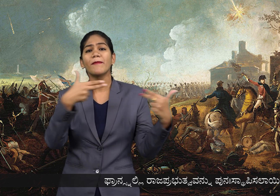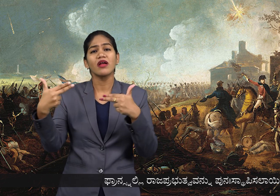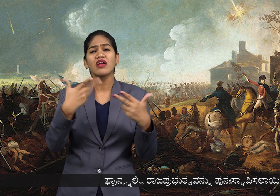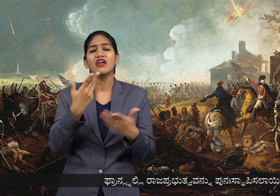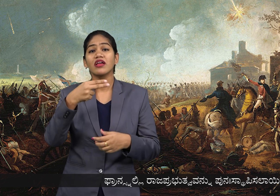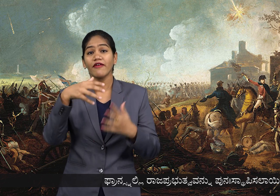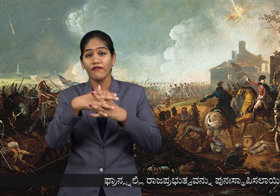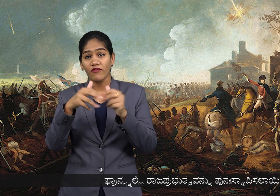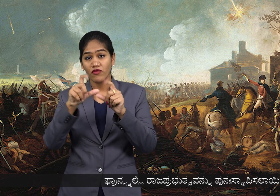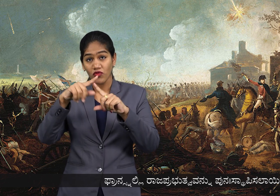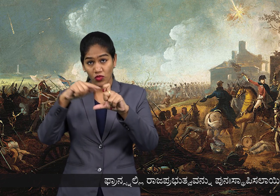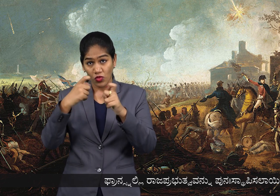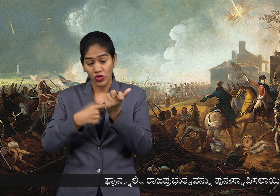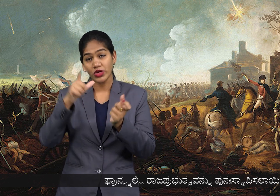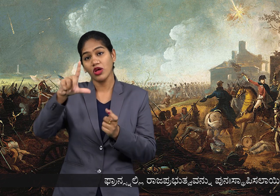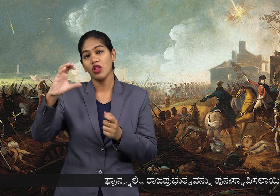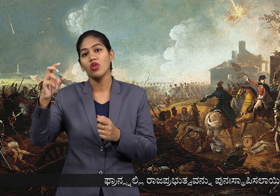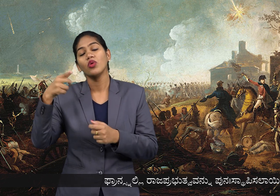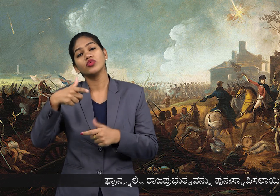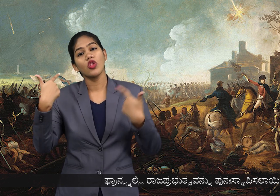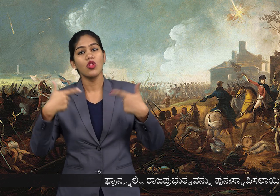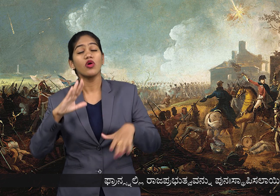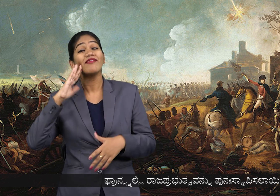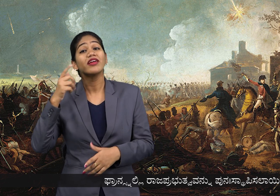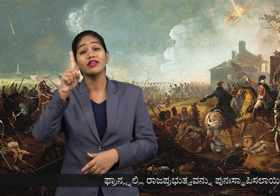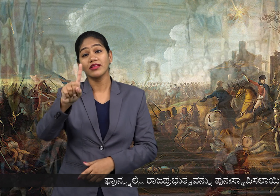ರಾಜಪ್ರಭುತ್ವವನ್ನ ಪುನಃಸ್ಥಾಪಿಸಲಾಯಿತು.